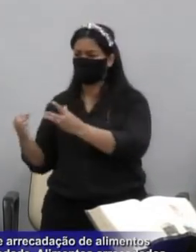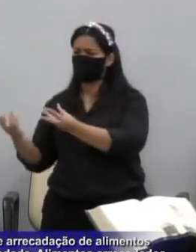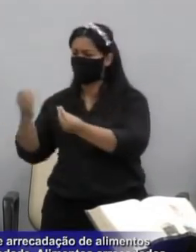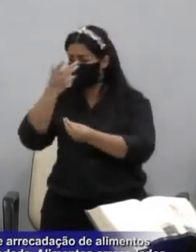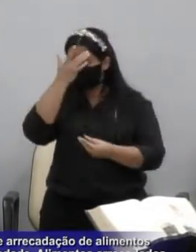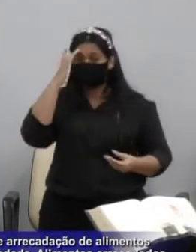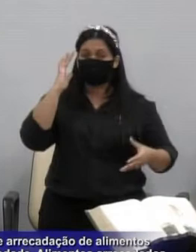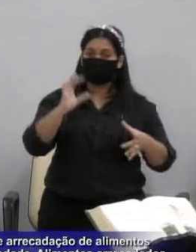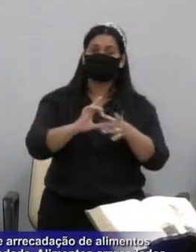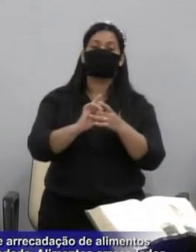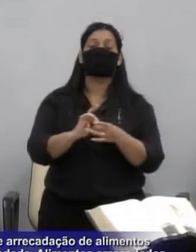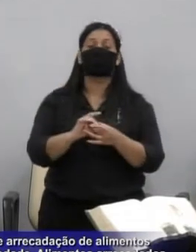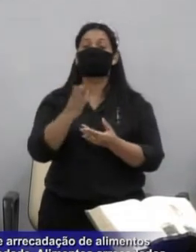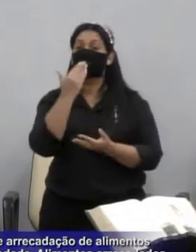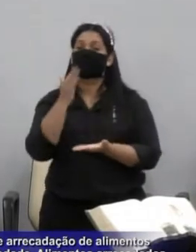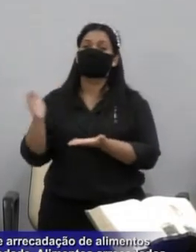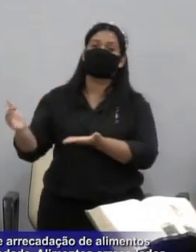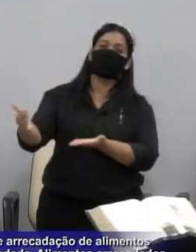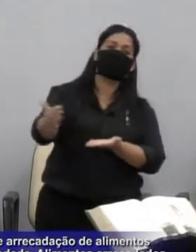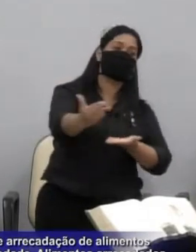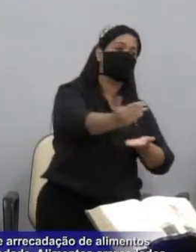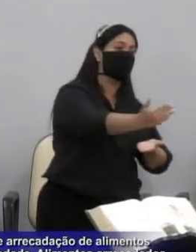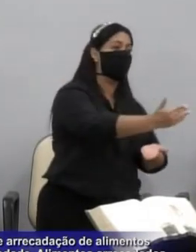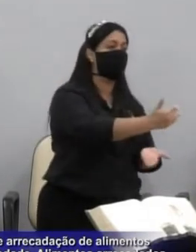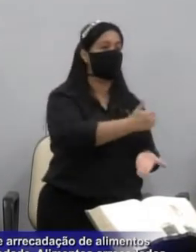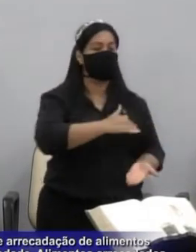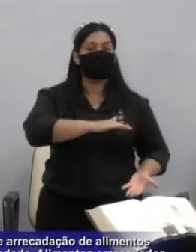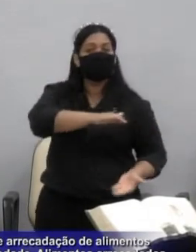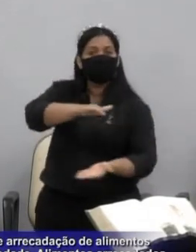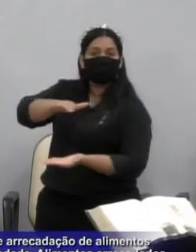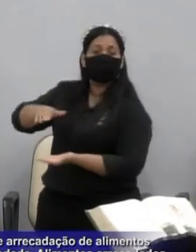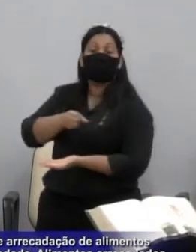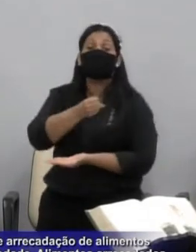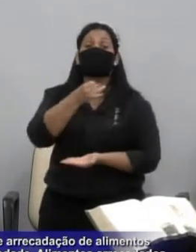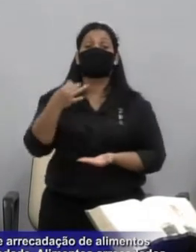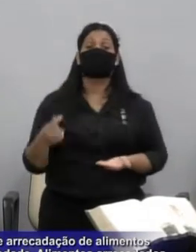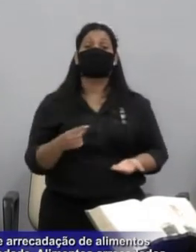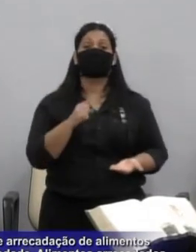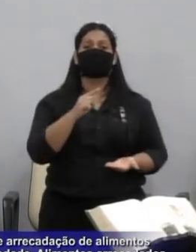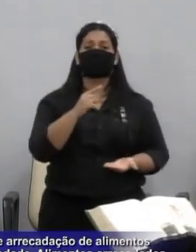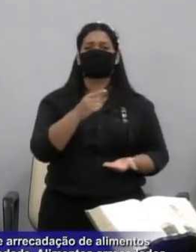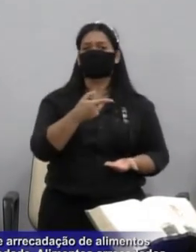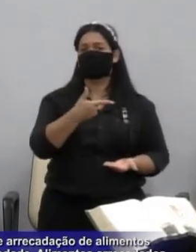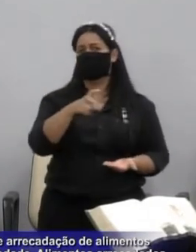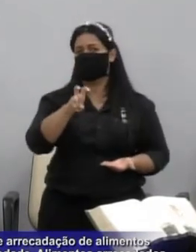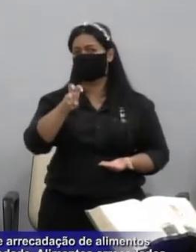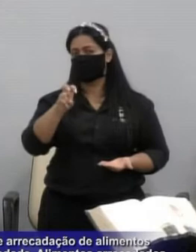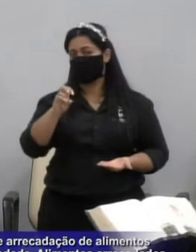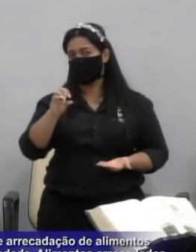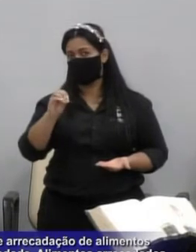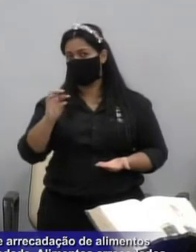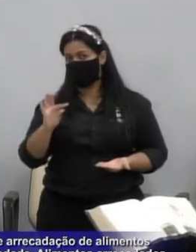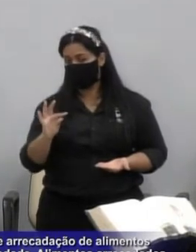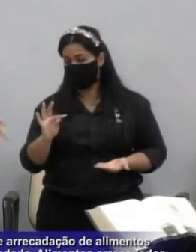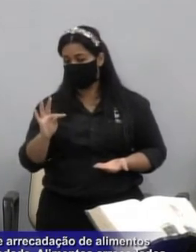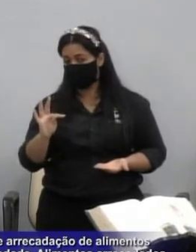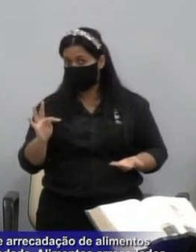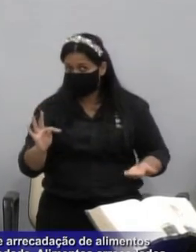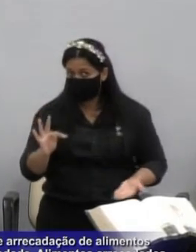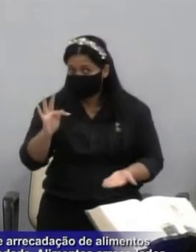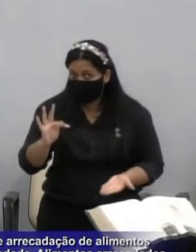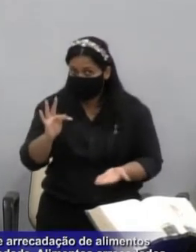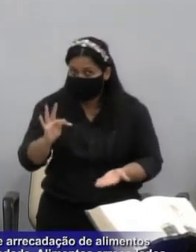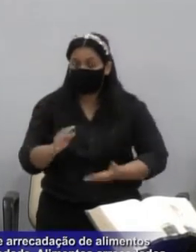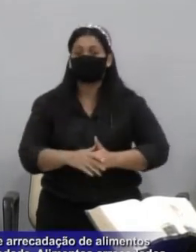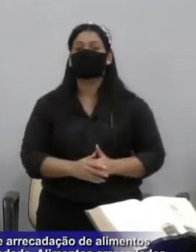envolvidas com a arrecadação aí de 150 toneladas. Isso eu acho muito importante, porque nós vamos ter, além da